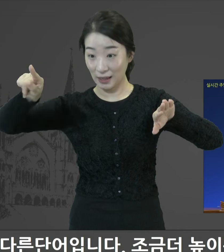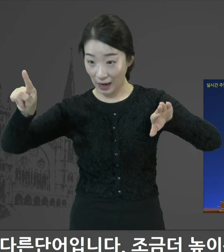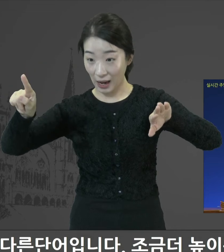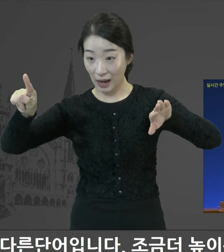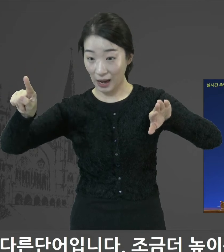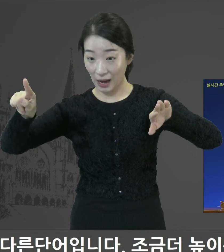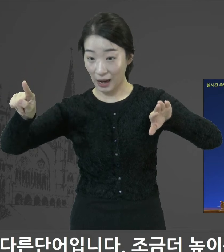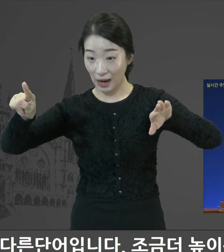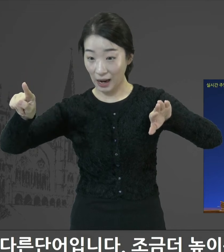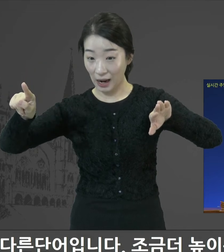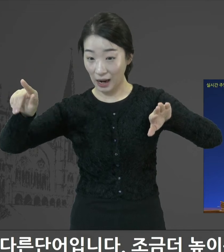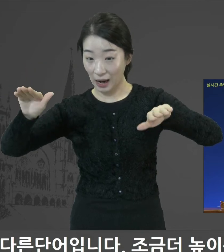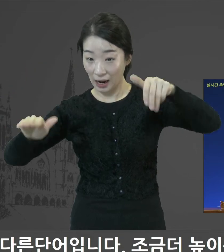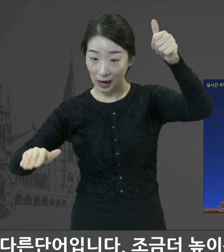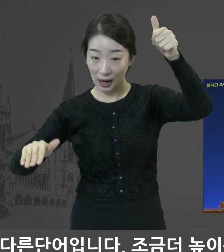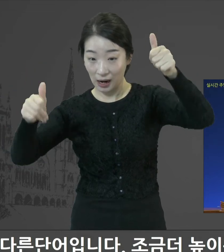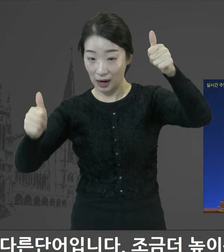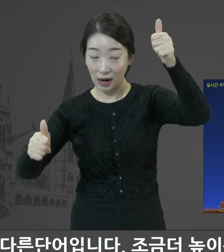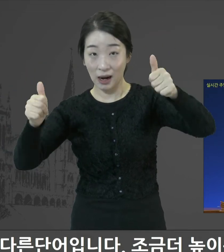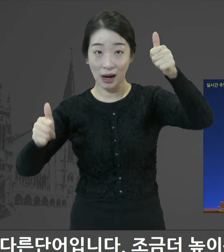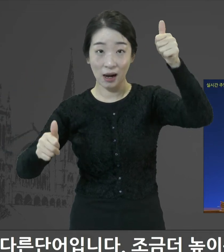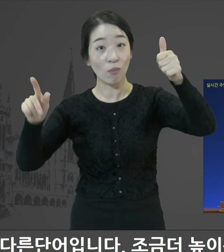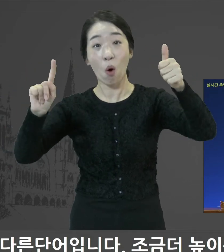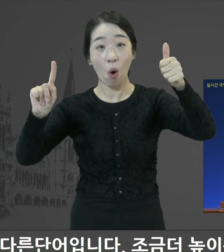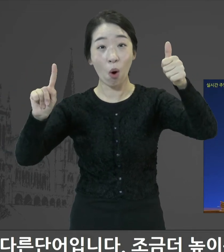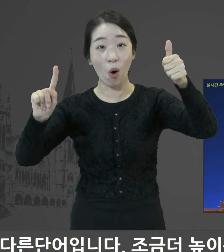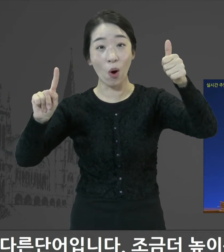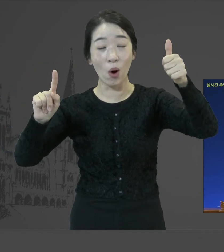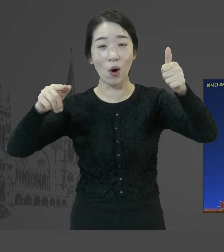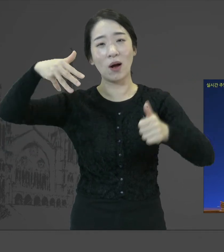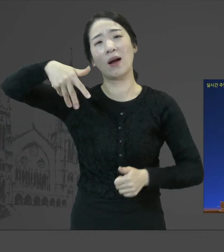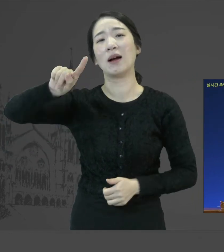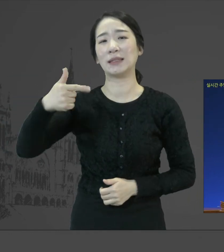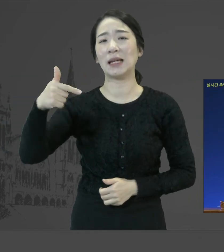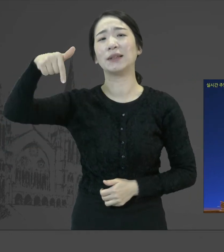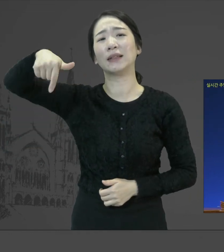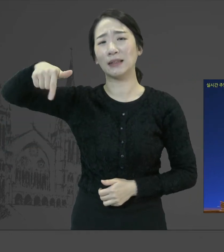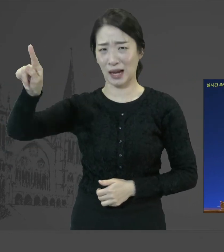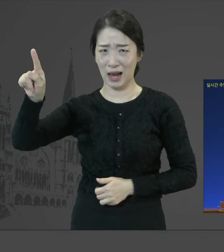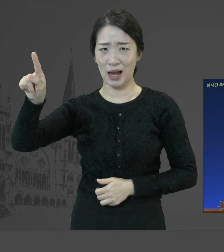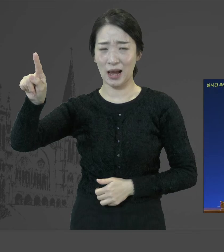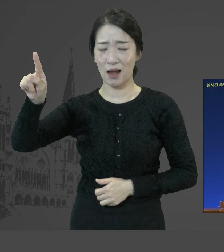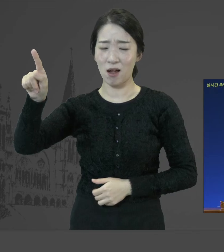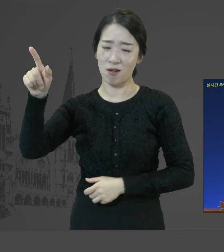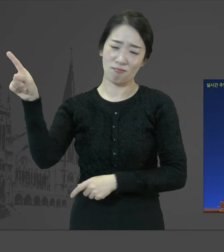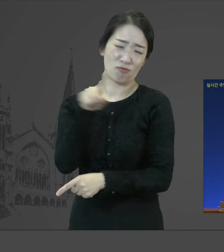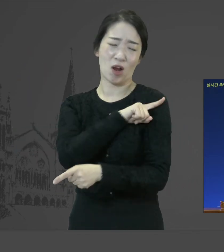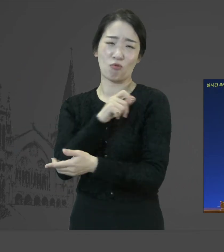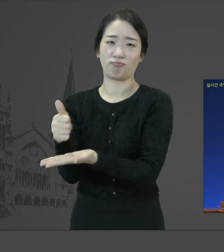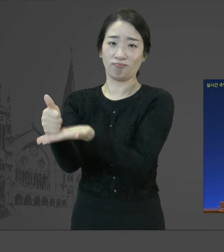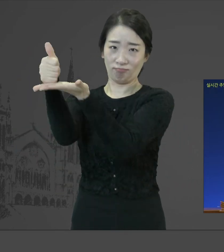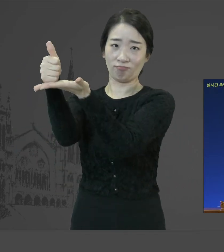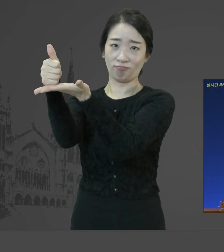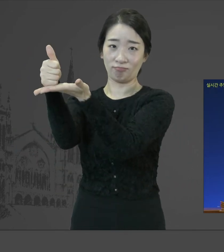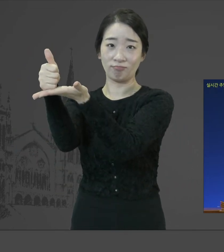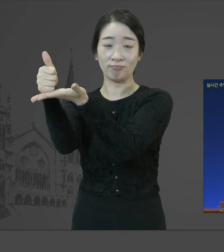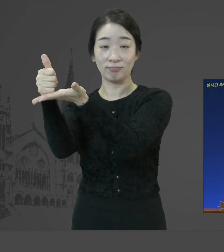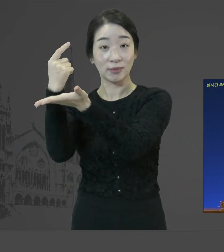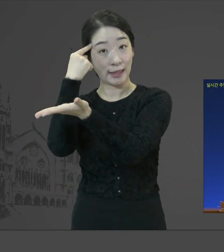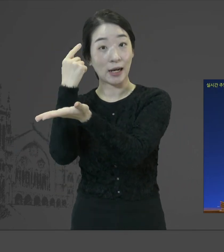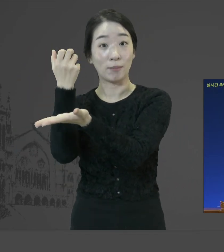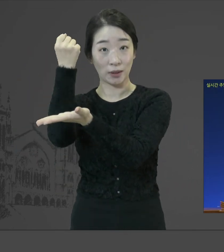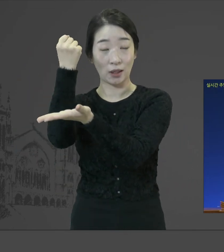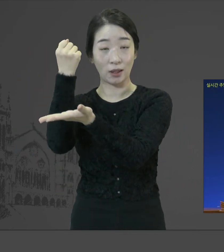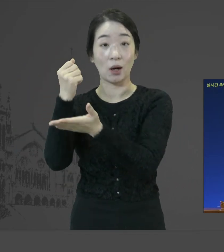보일 수 있죠. 근데 이거 거꾸로 보셔야 돼요. 저는 찬가가 가장 위라고 봅니다. 왜 가장위인지